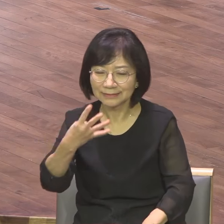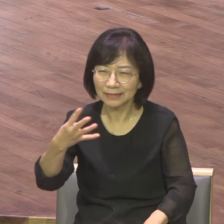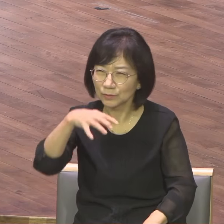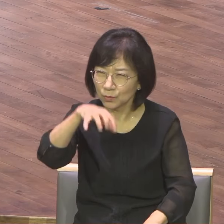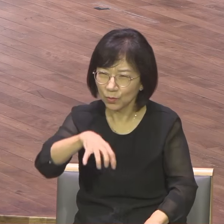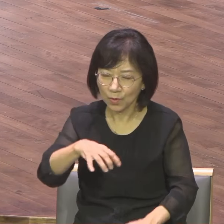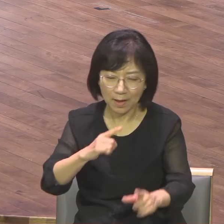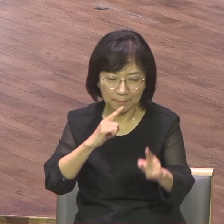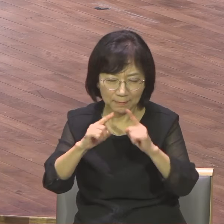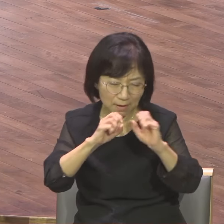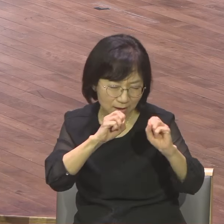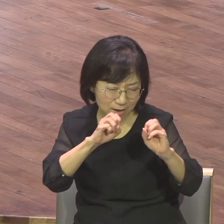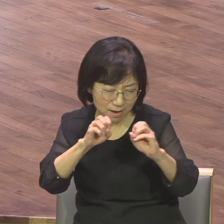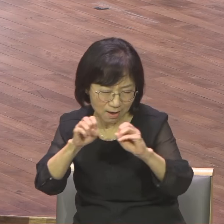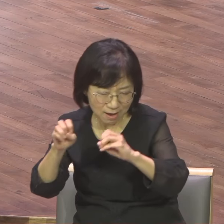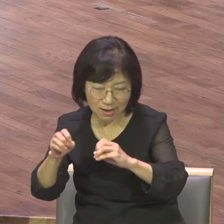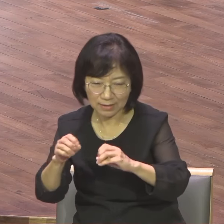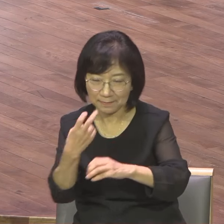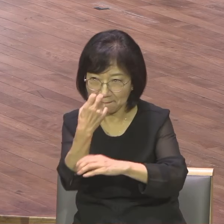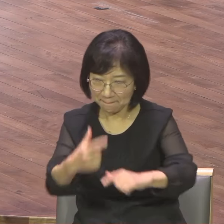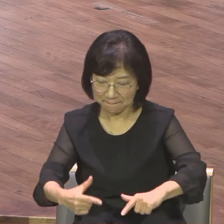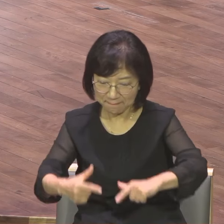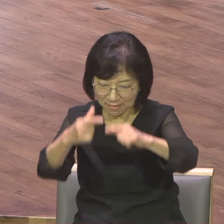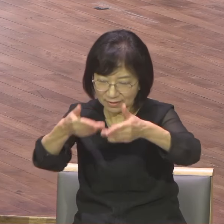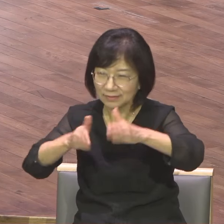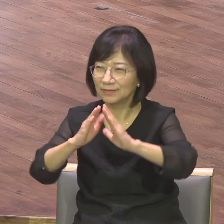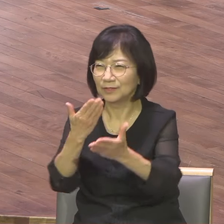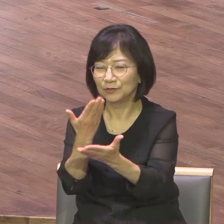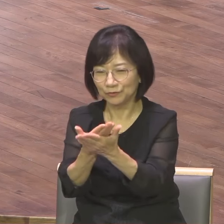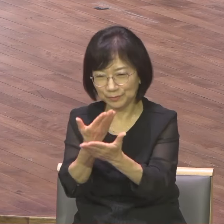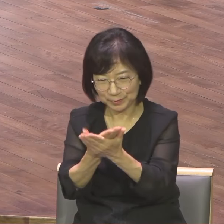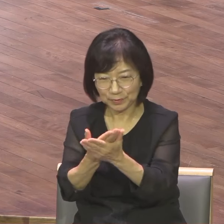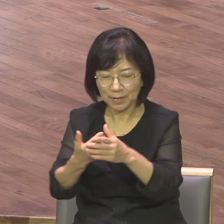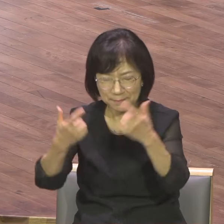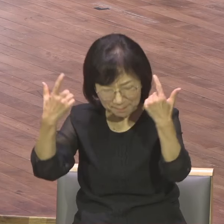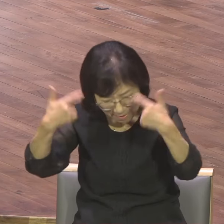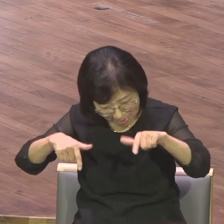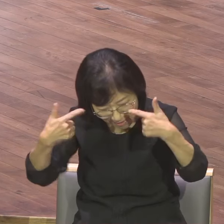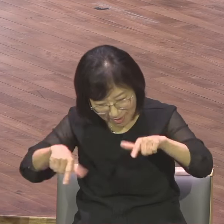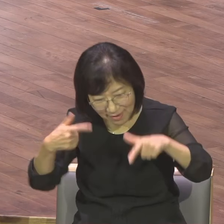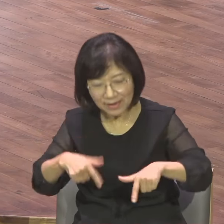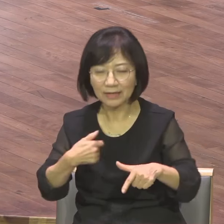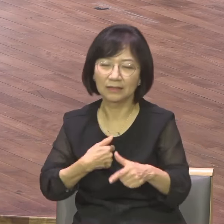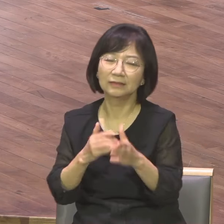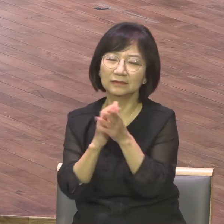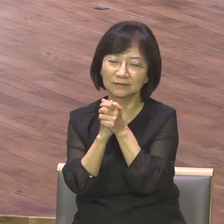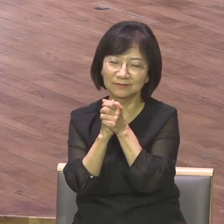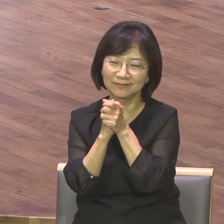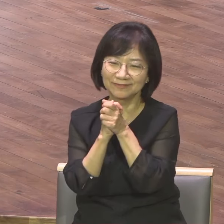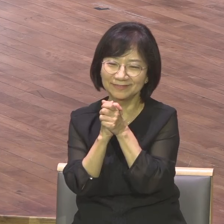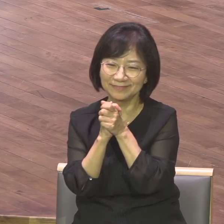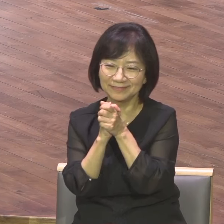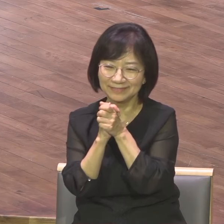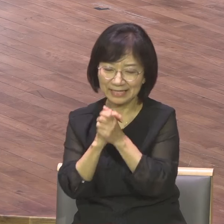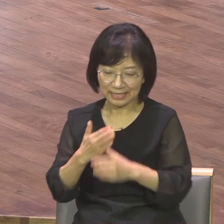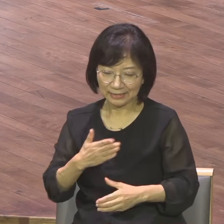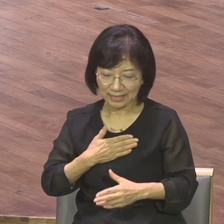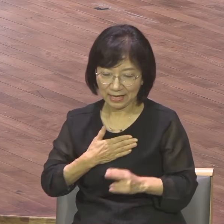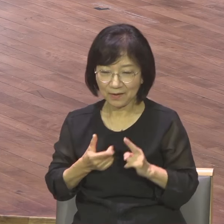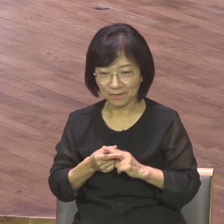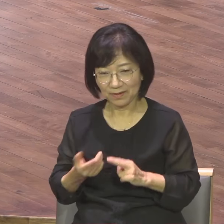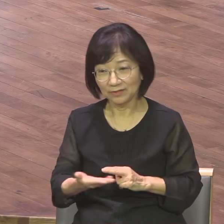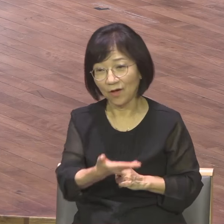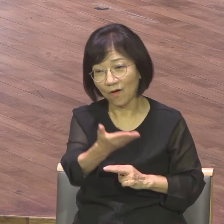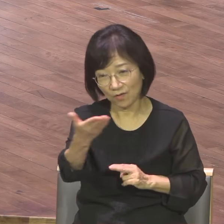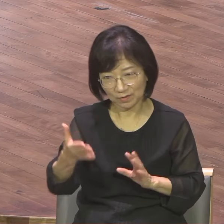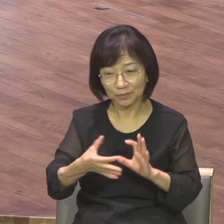세워지가야 좋소서. 누구 통해서? 전도자 통해서. 여러분 통해서, 나를 통해서.